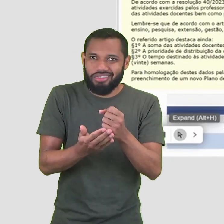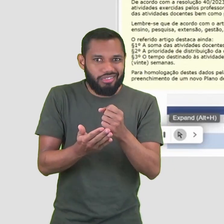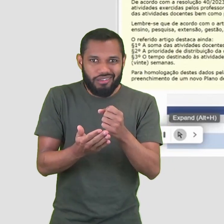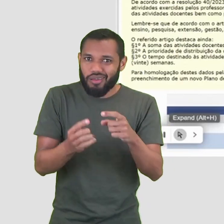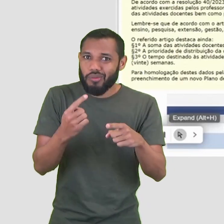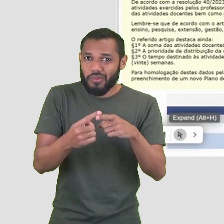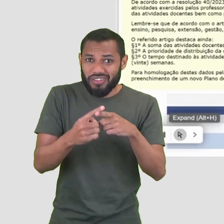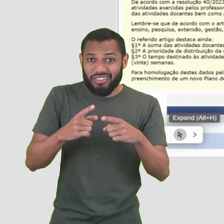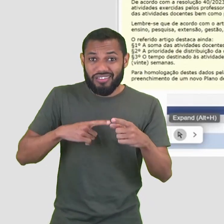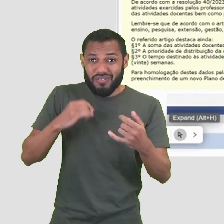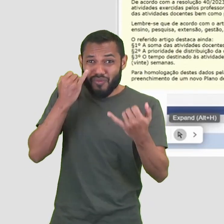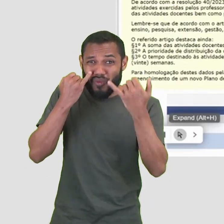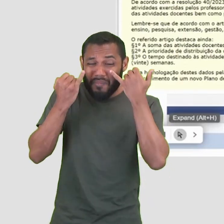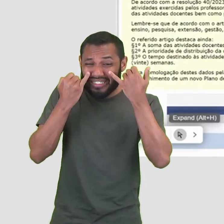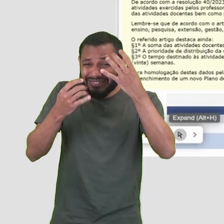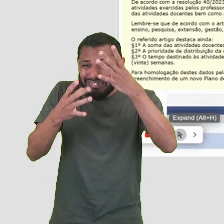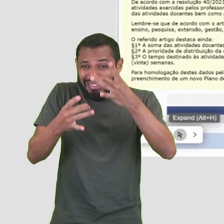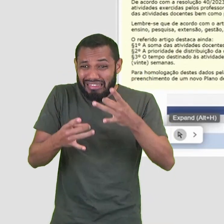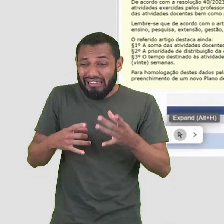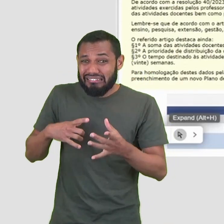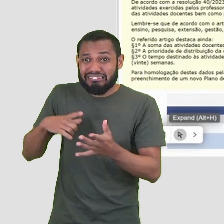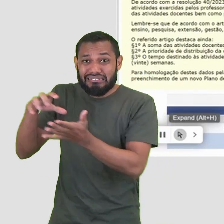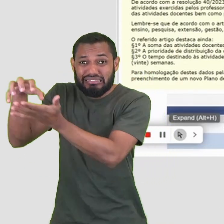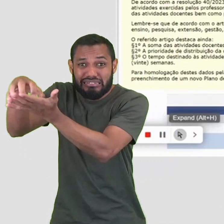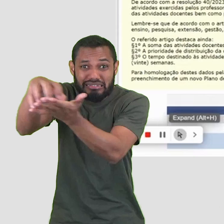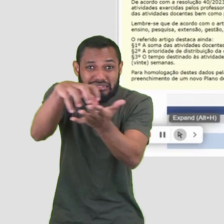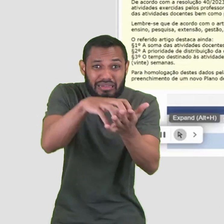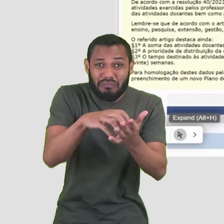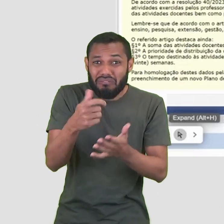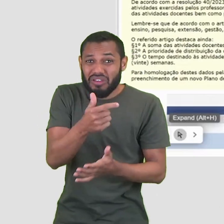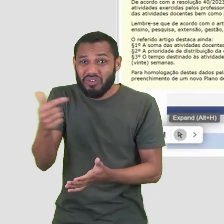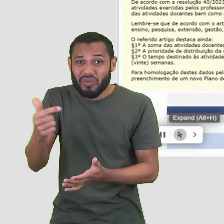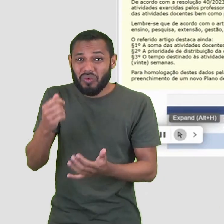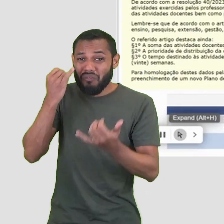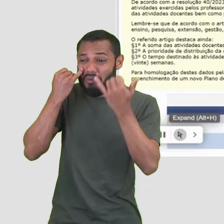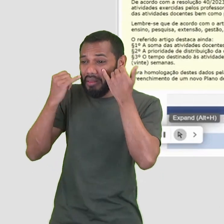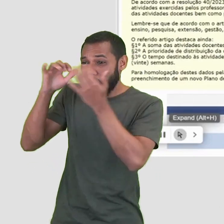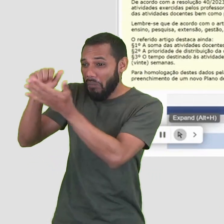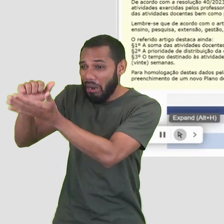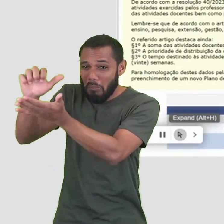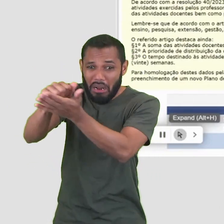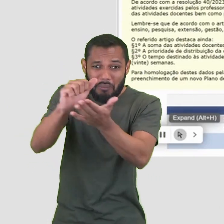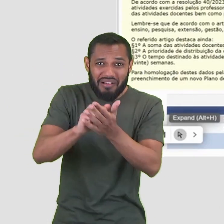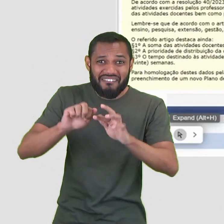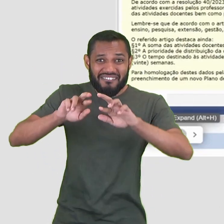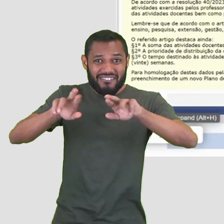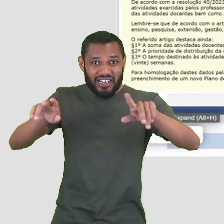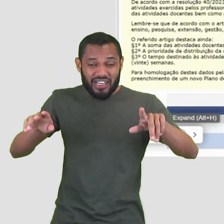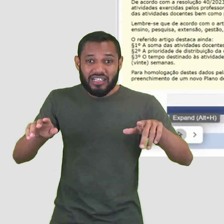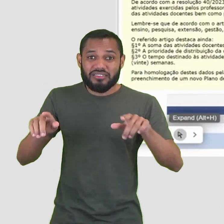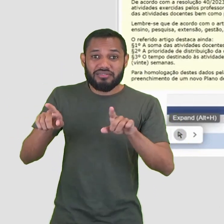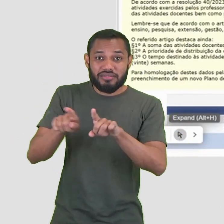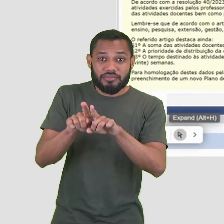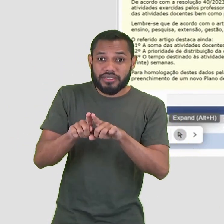o universo de 22 campos, com diferentes informações sendo lançadas,